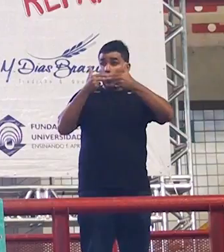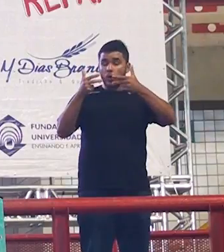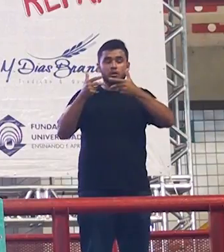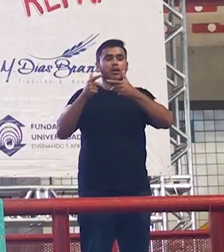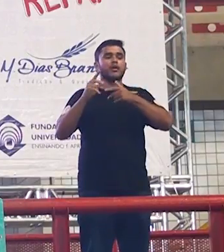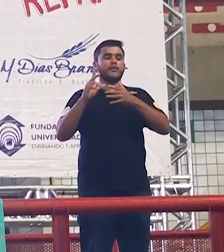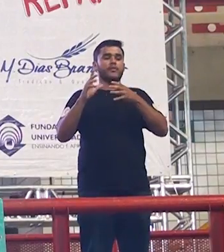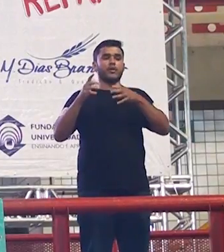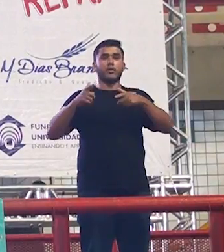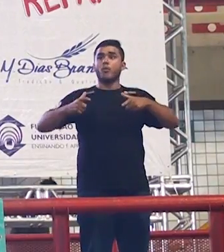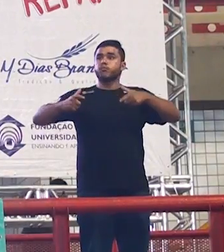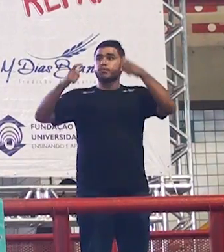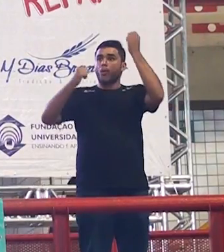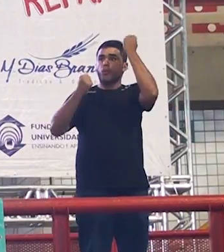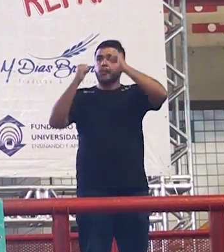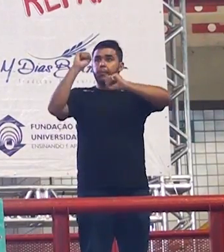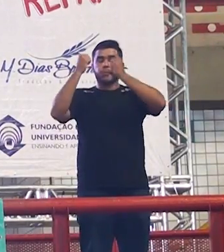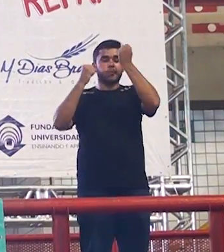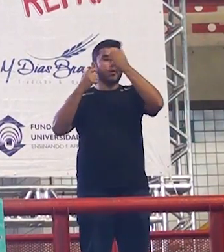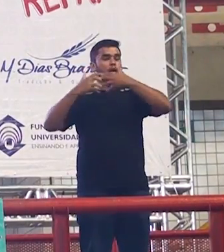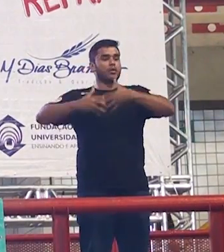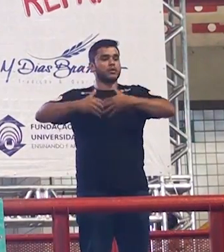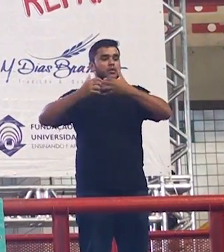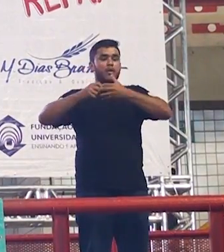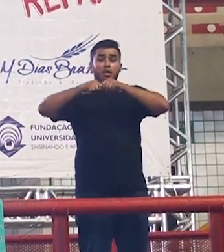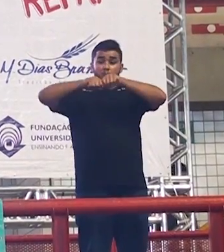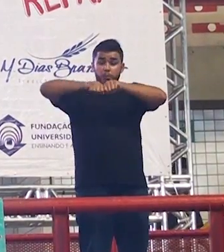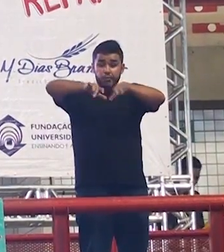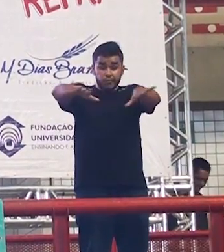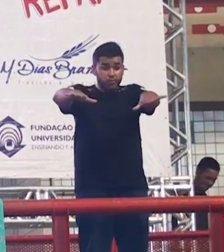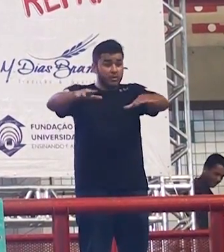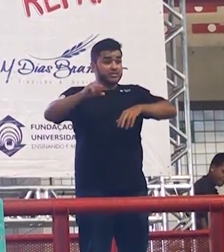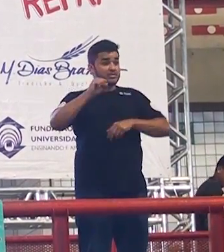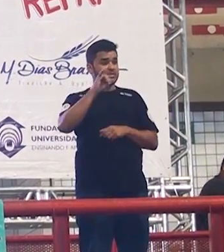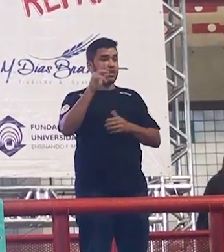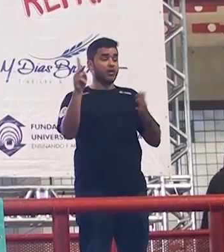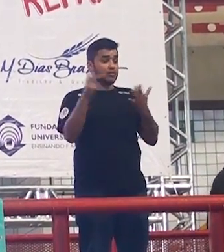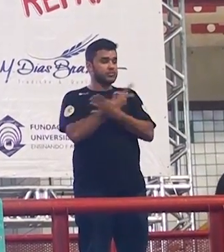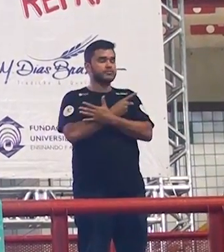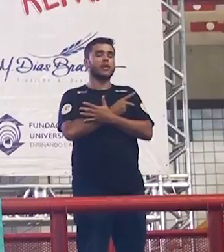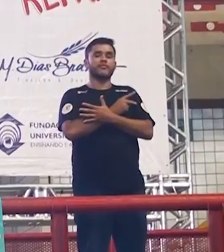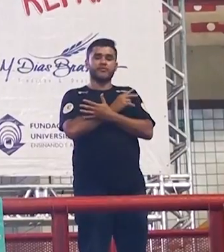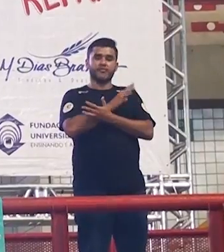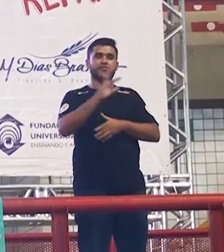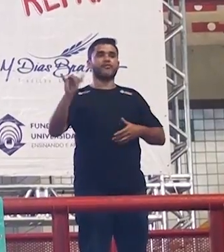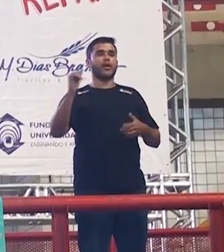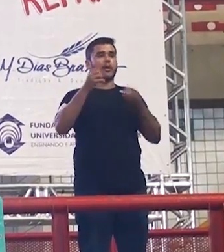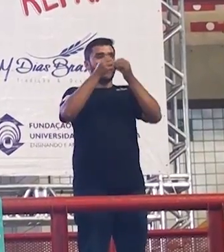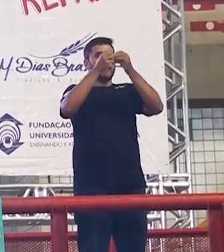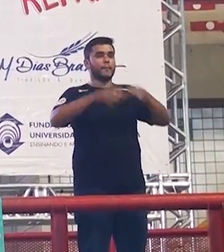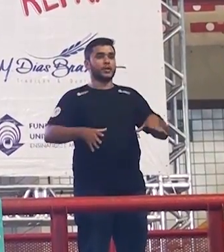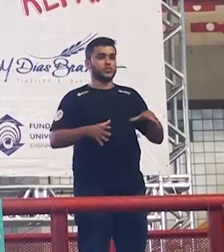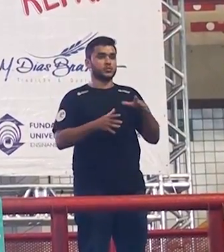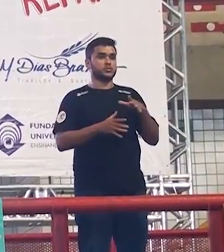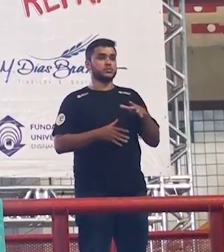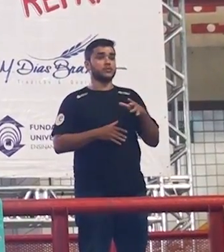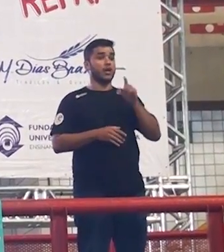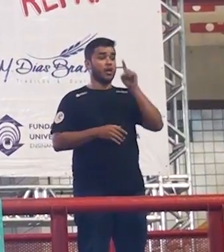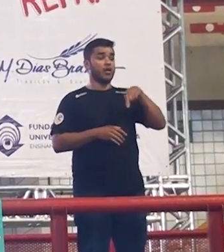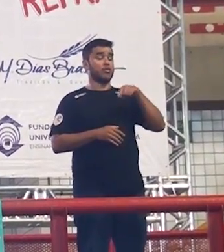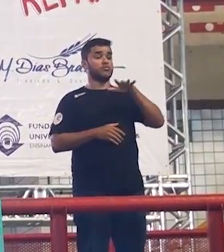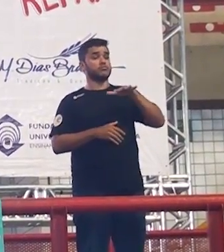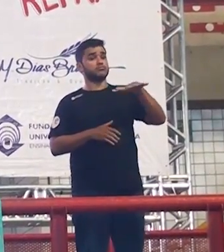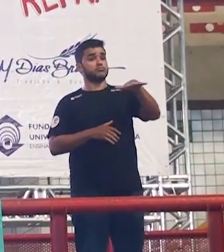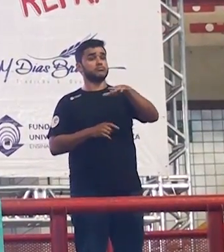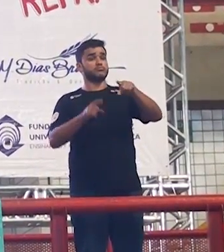vazamento, companheiros, a desgraça é grande. As consequências são gigantescas para o ambiente e para as